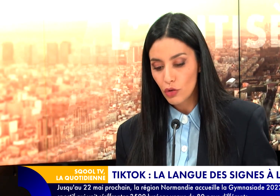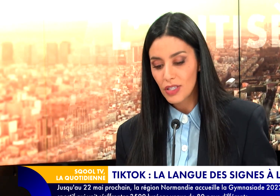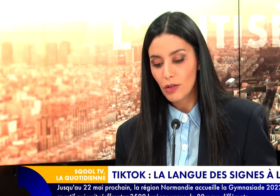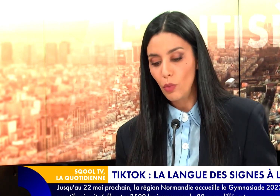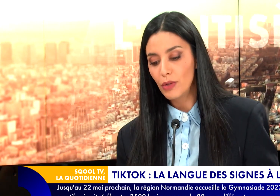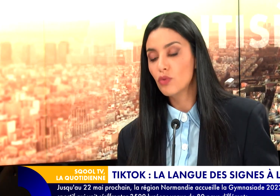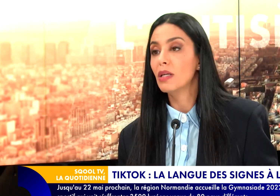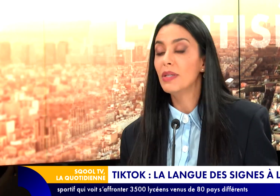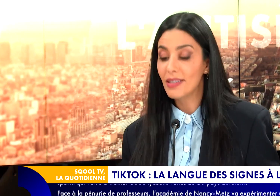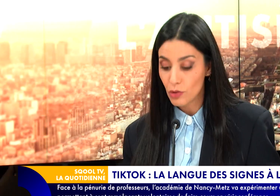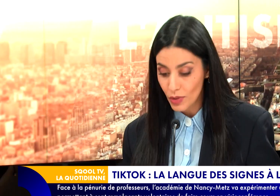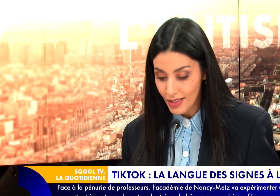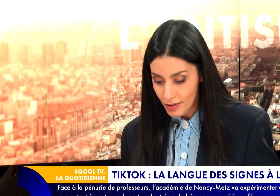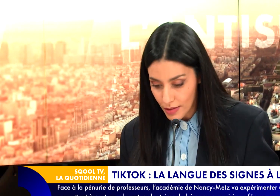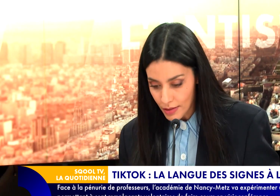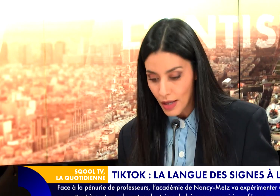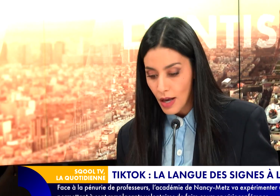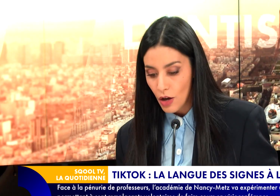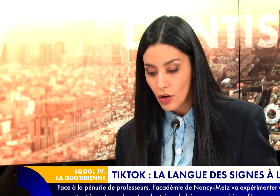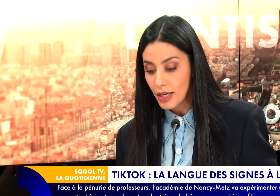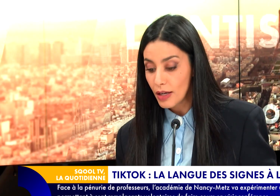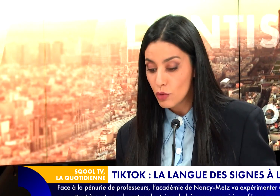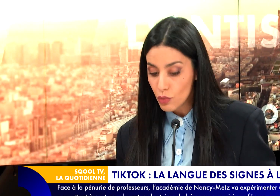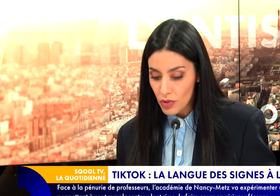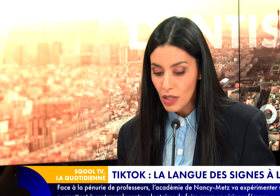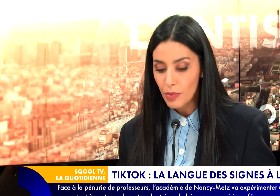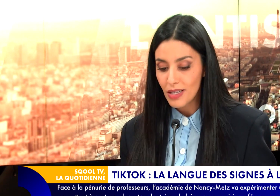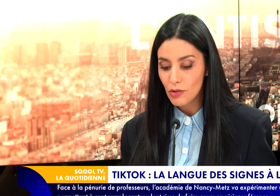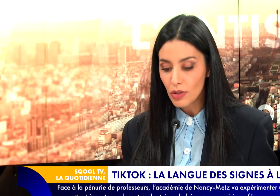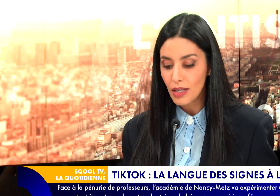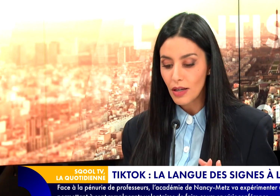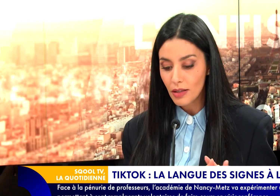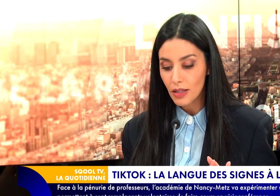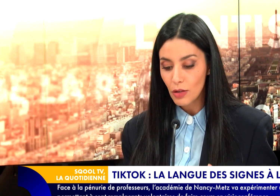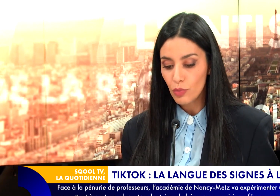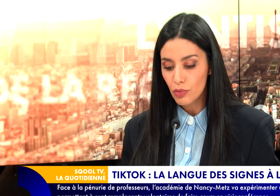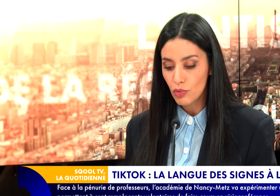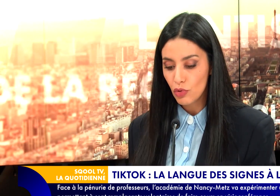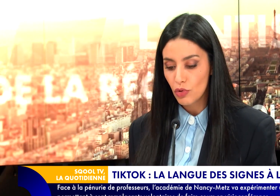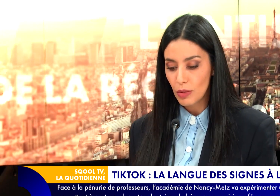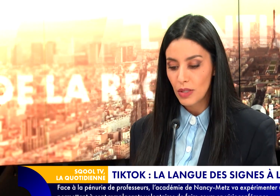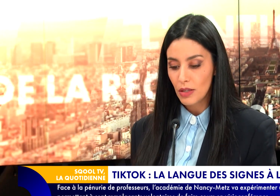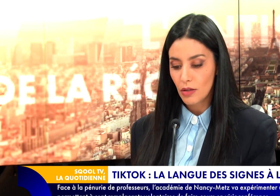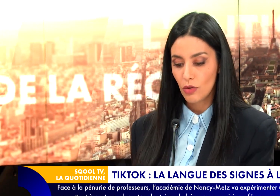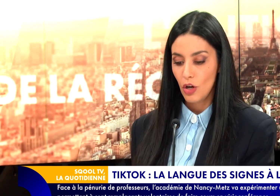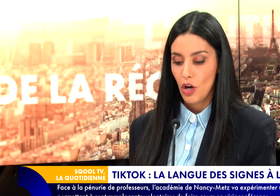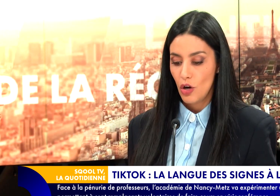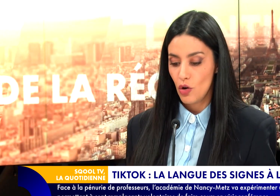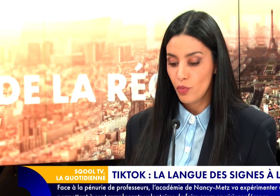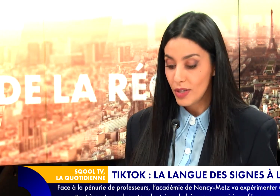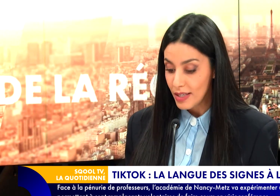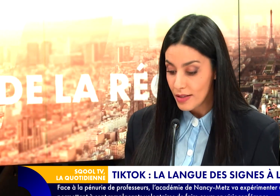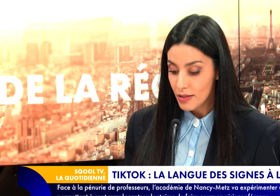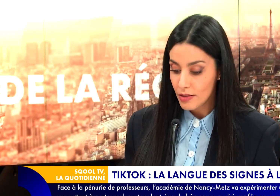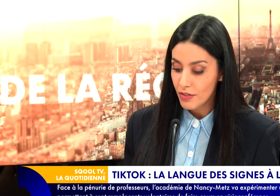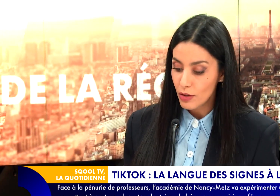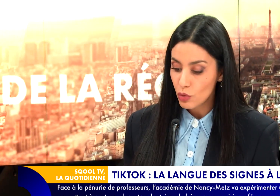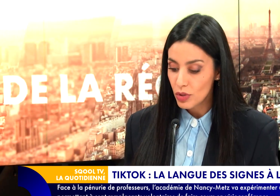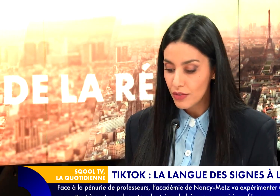le jeu s'accompagne d'une application et d'un site. Les règles sont simples, il y a 100 cartes et le but du jeu, pour gagner, va être de